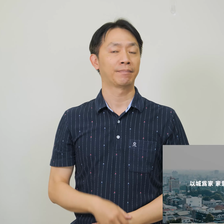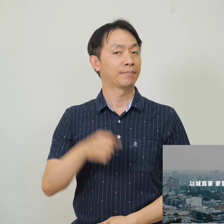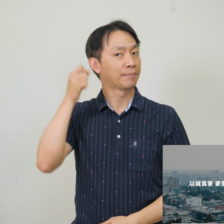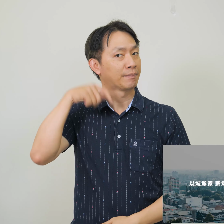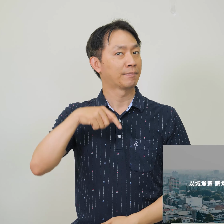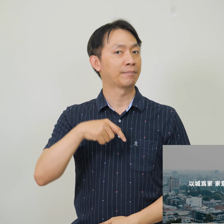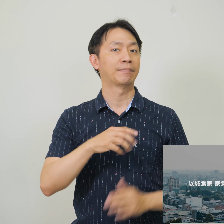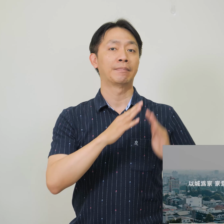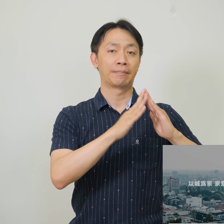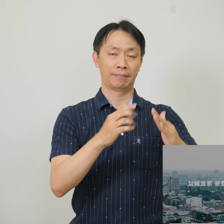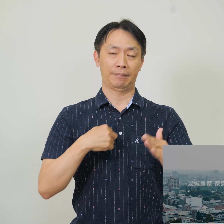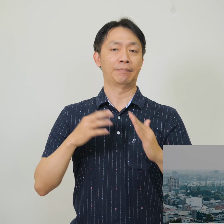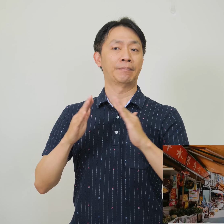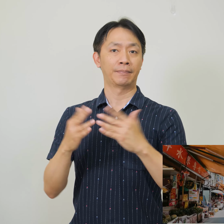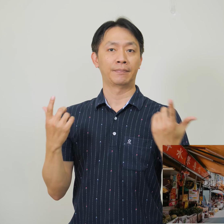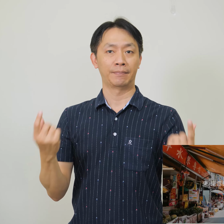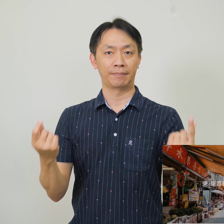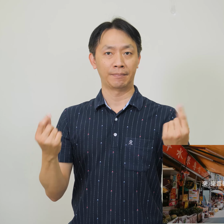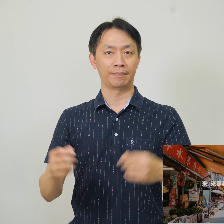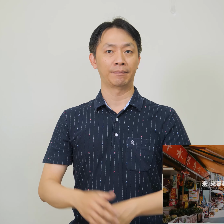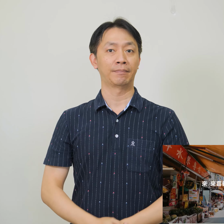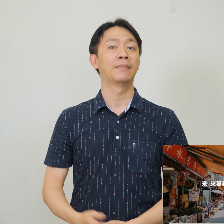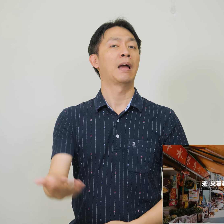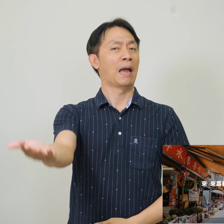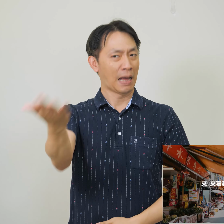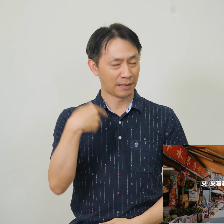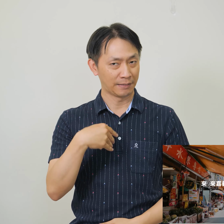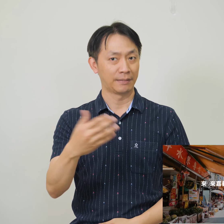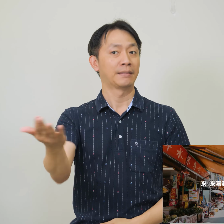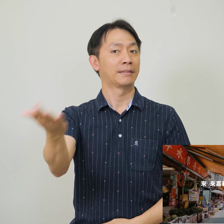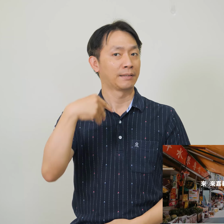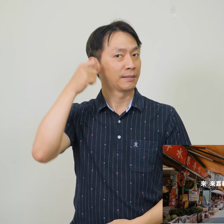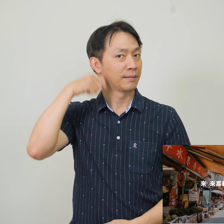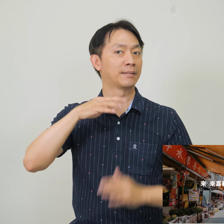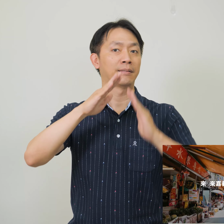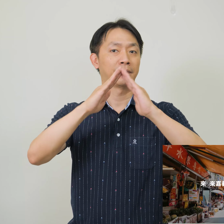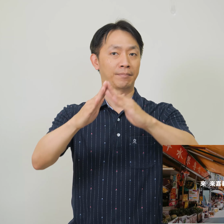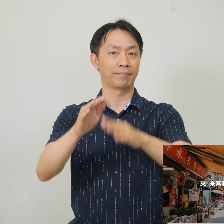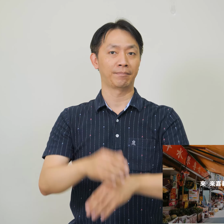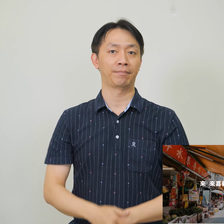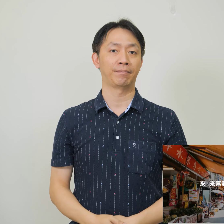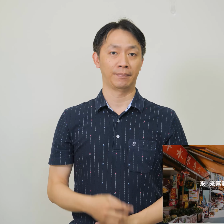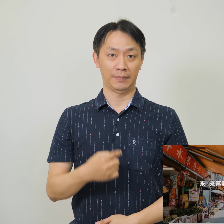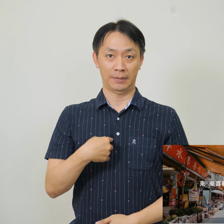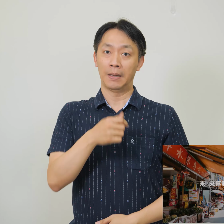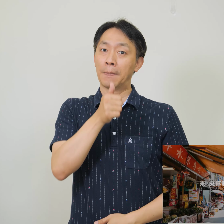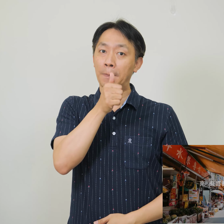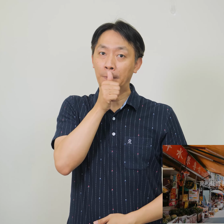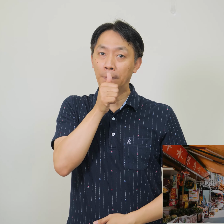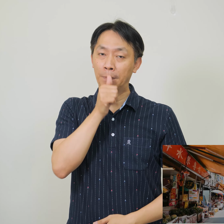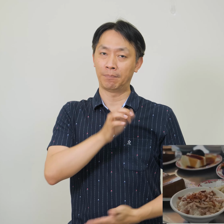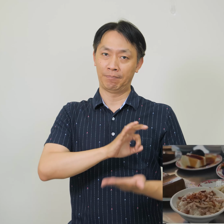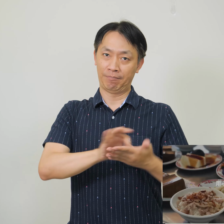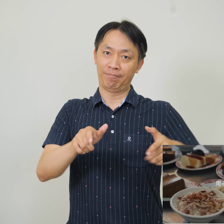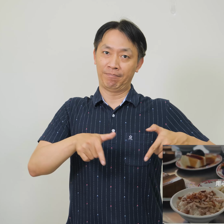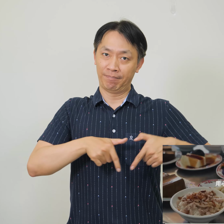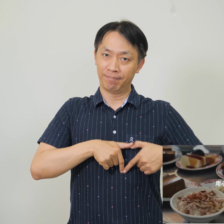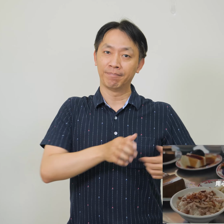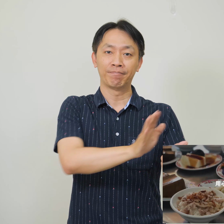嘉义 City as home。来家己。互阮的故乡